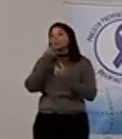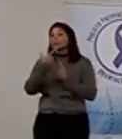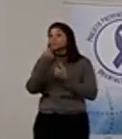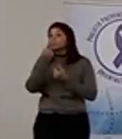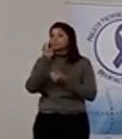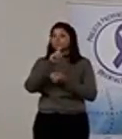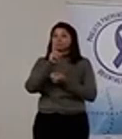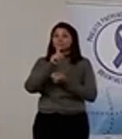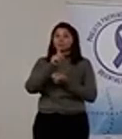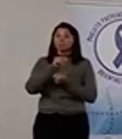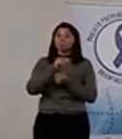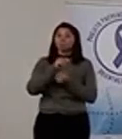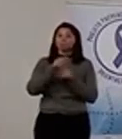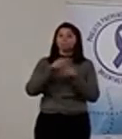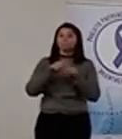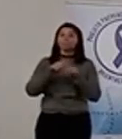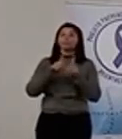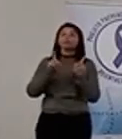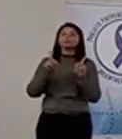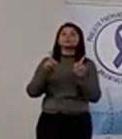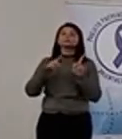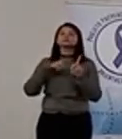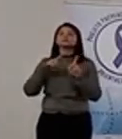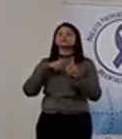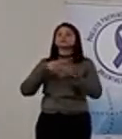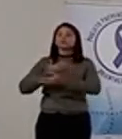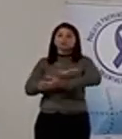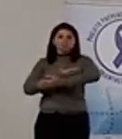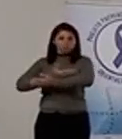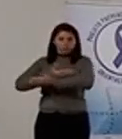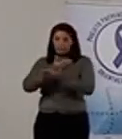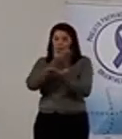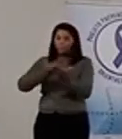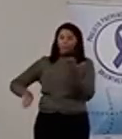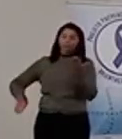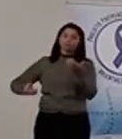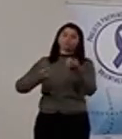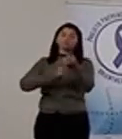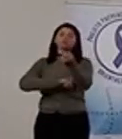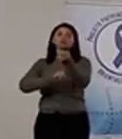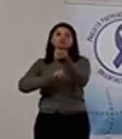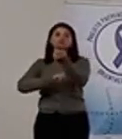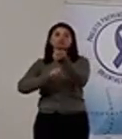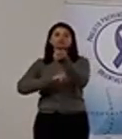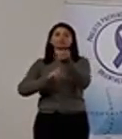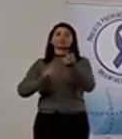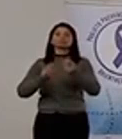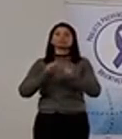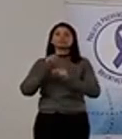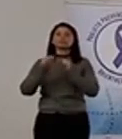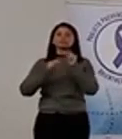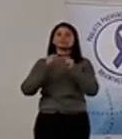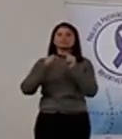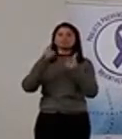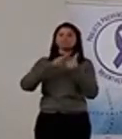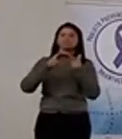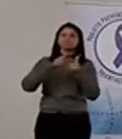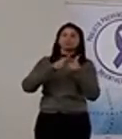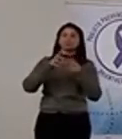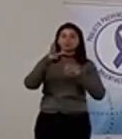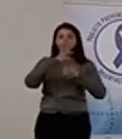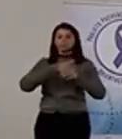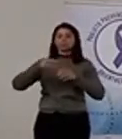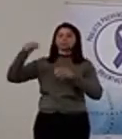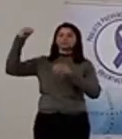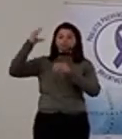o feto que está perdendo a circulação, ele às vezes não tem tanto comprometimento, mas o que está recebendo em excesso, ele